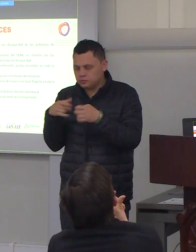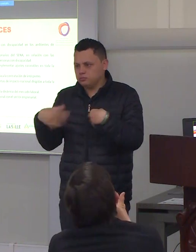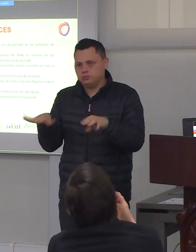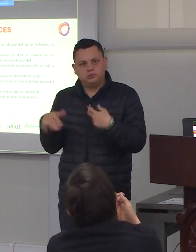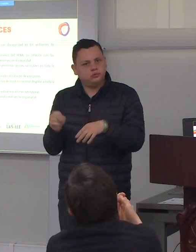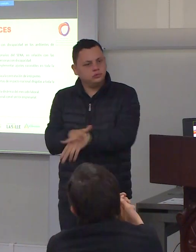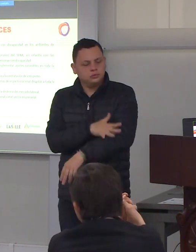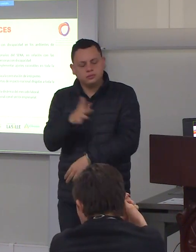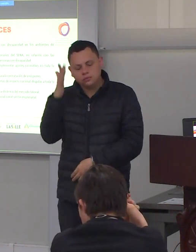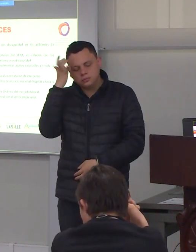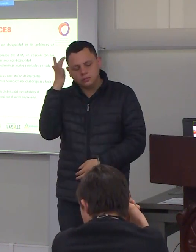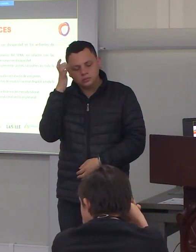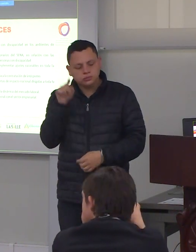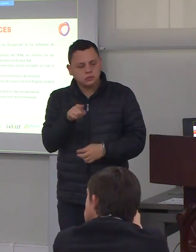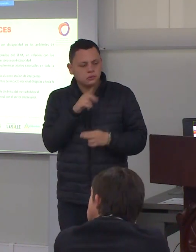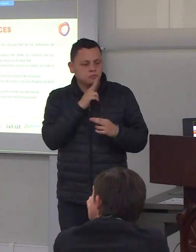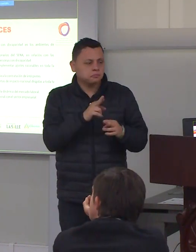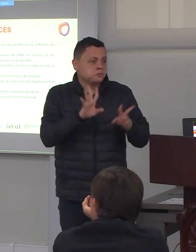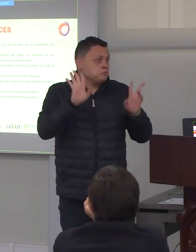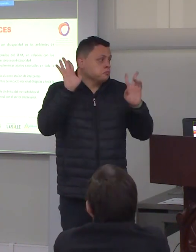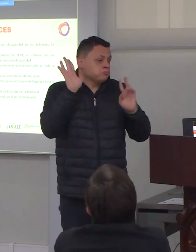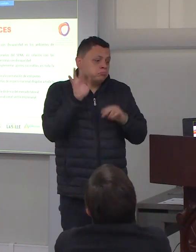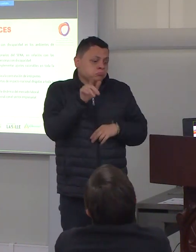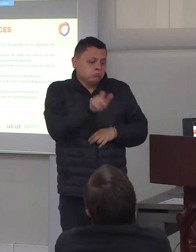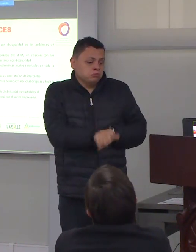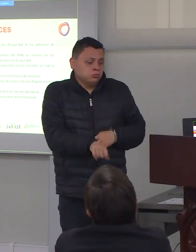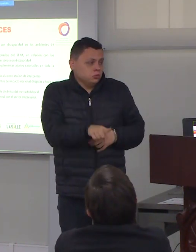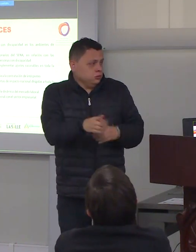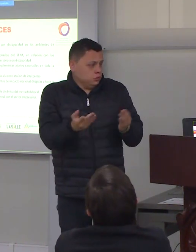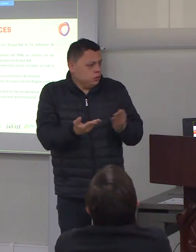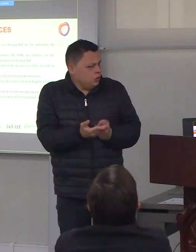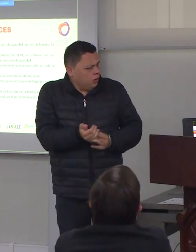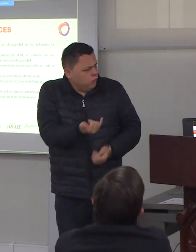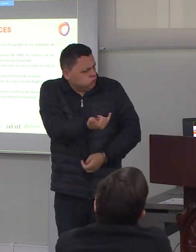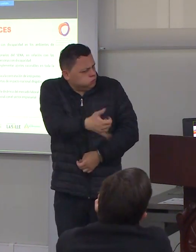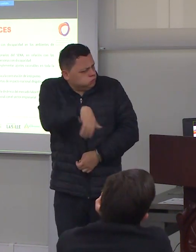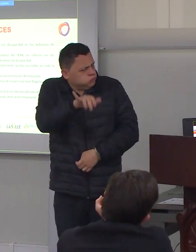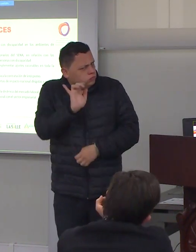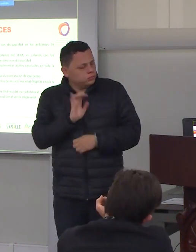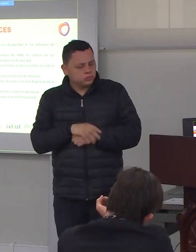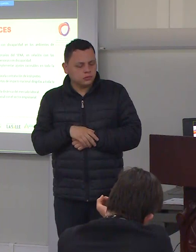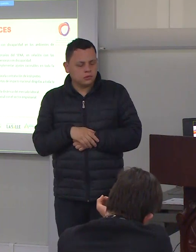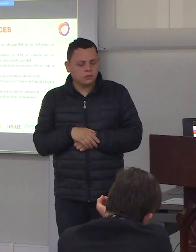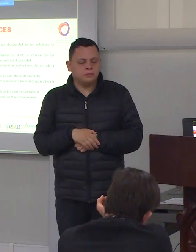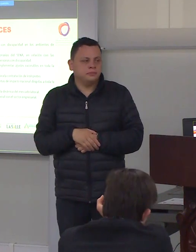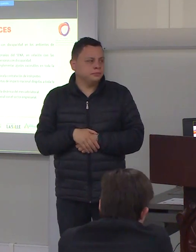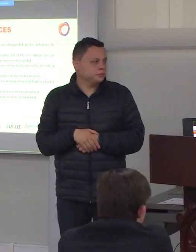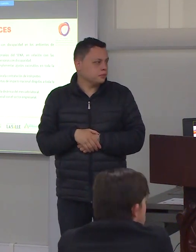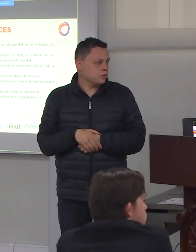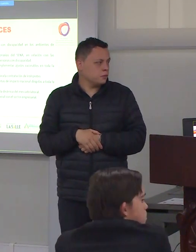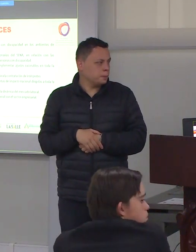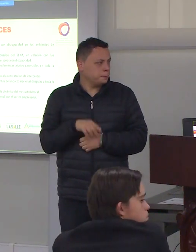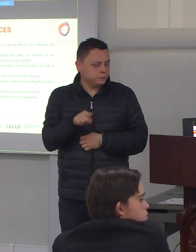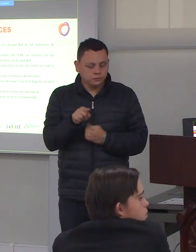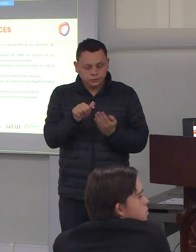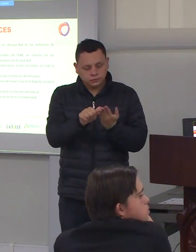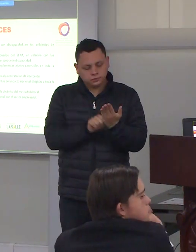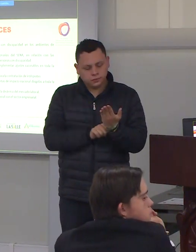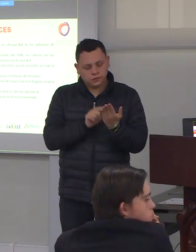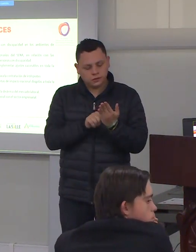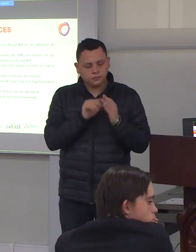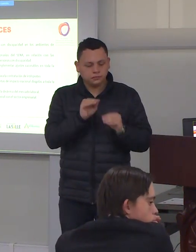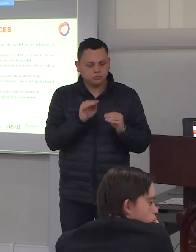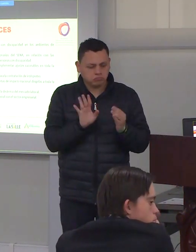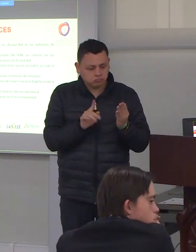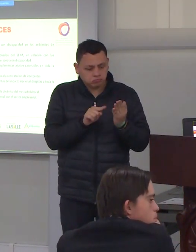era muy común escuchar respuestas como, pero si las personas están estudiando, ¿sí? Cuando tú entrabas a mirar los programas de formación,